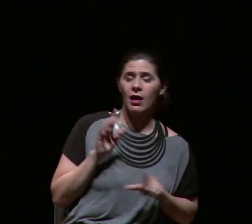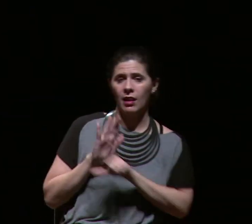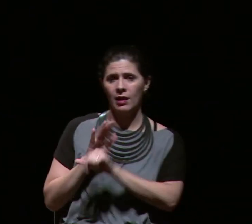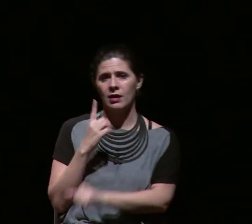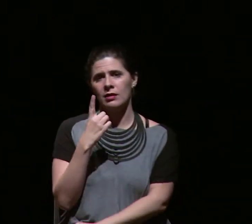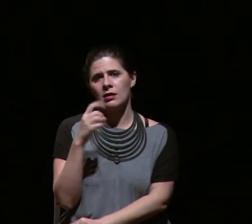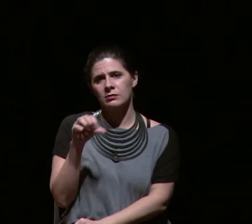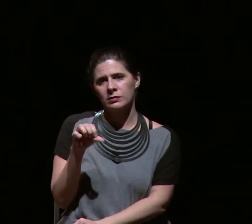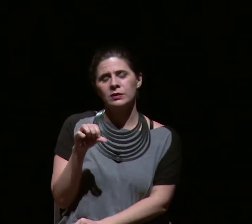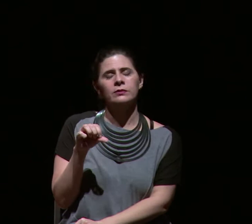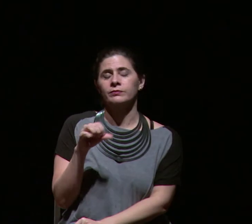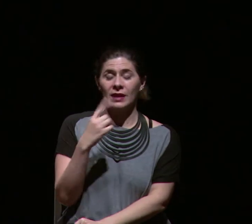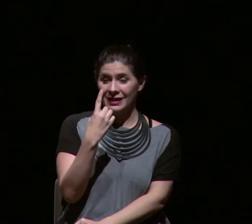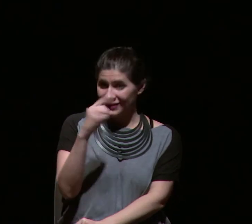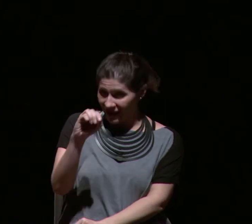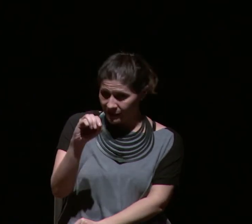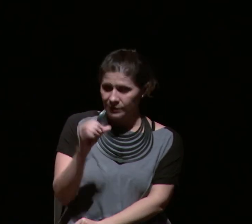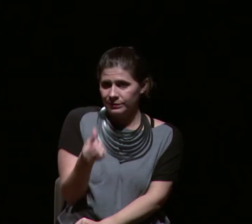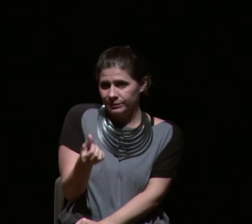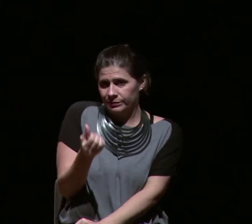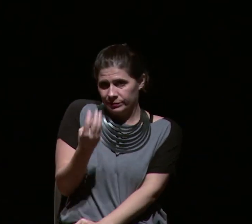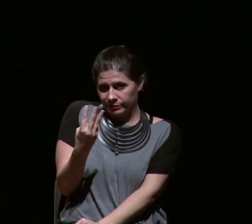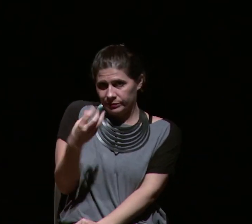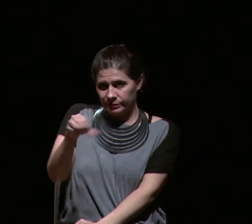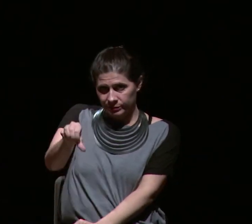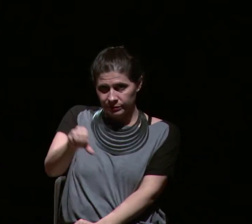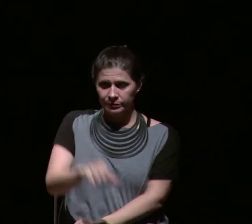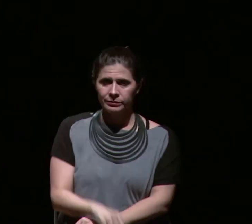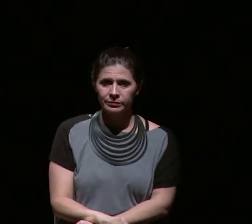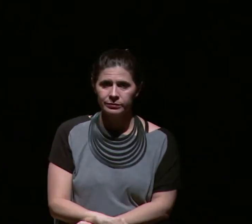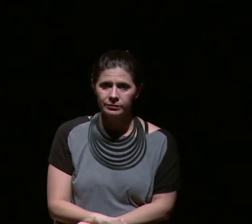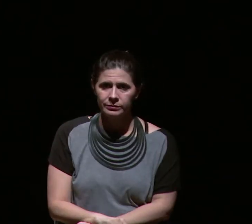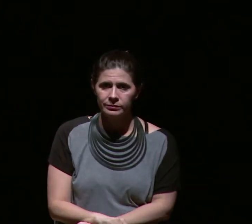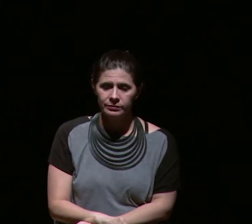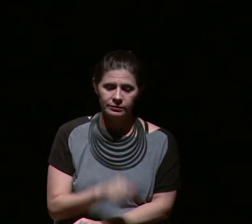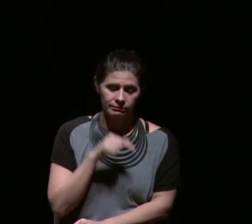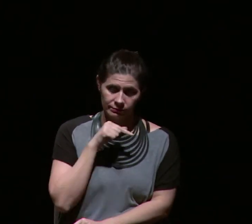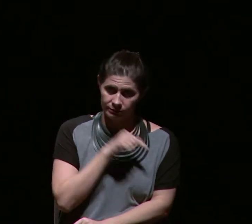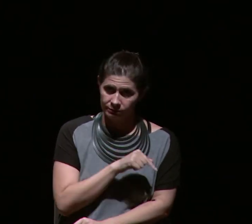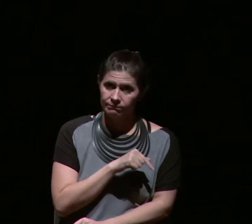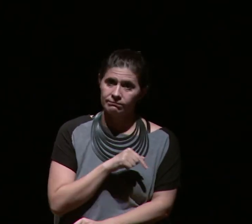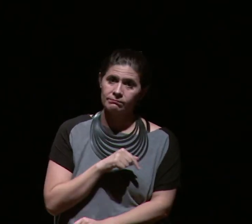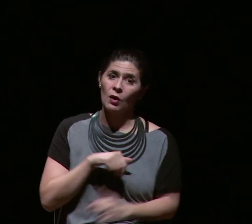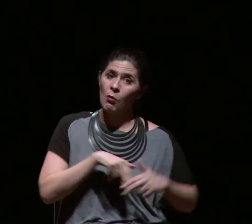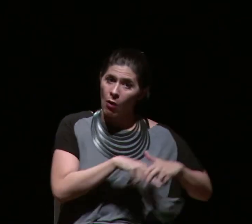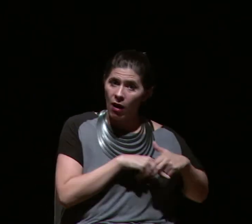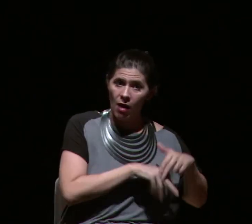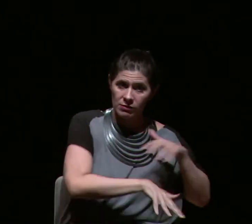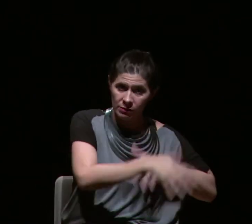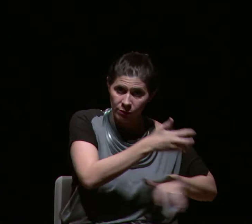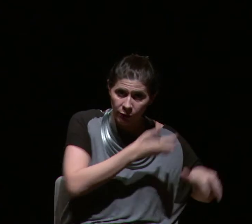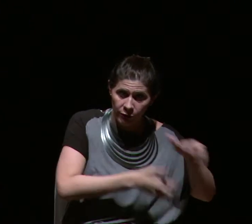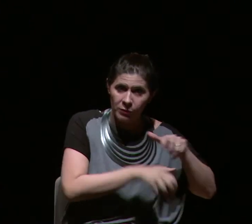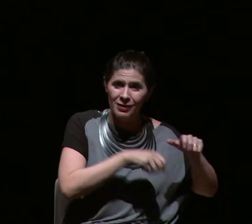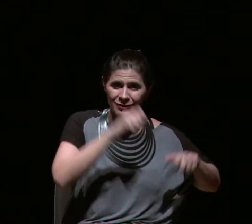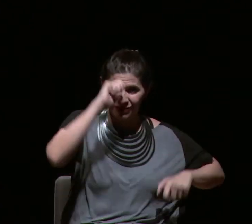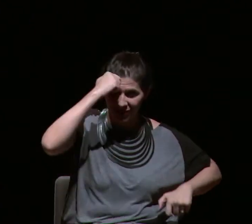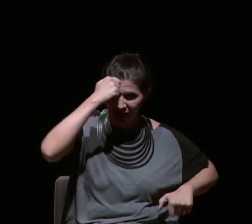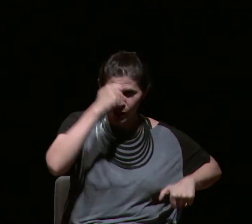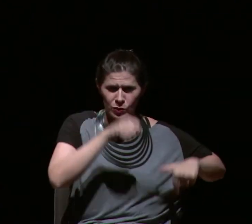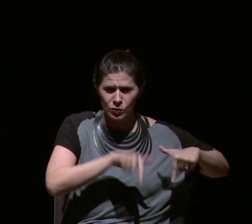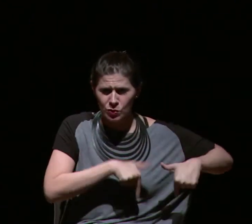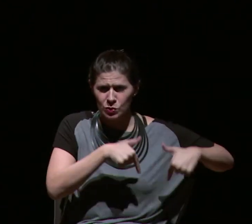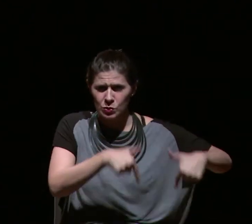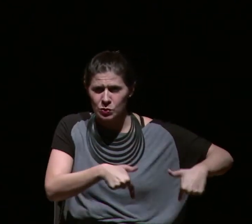Estorvo introduziu para vocês, eu agradeço a ela. Fruto das lutas e reivindicações do movimento negro ao longo de sua história e de